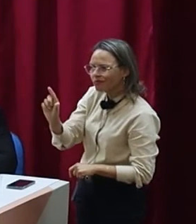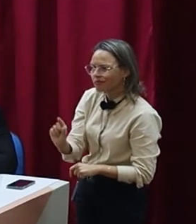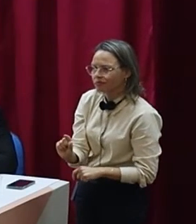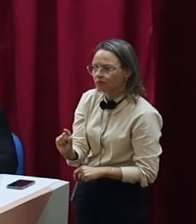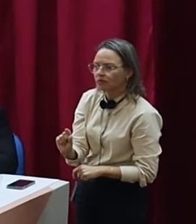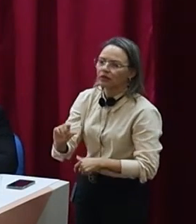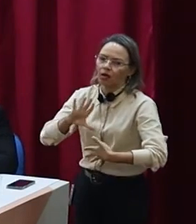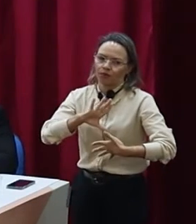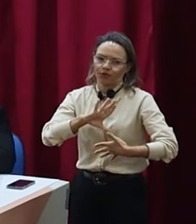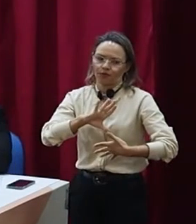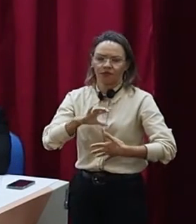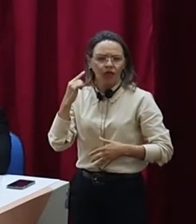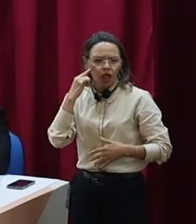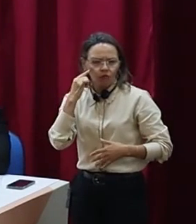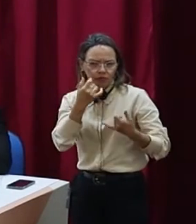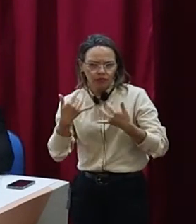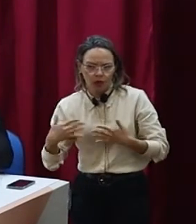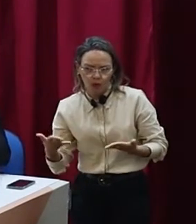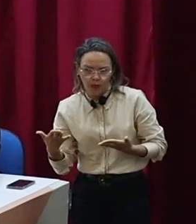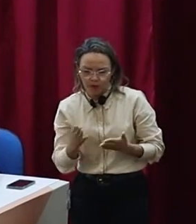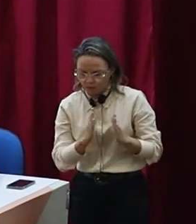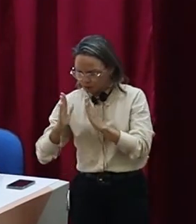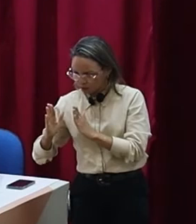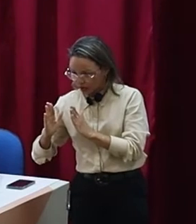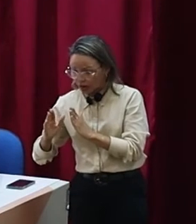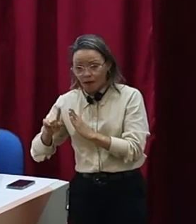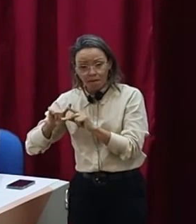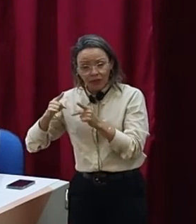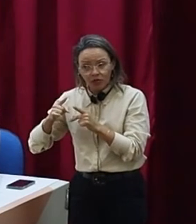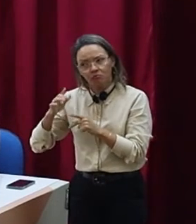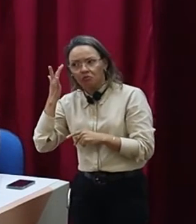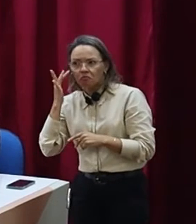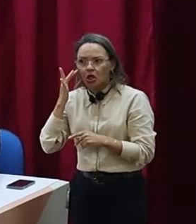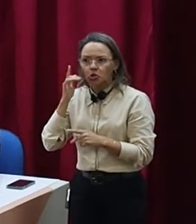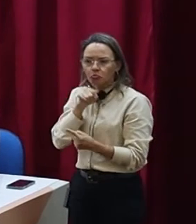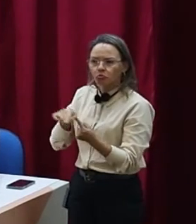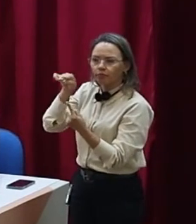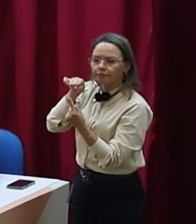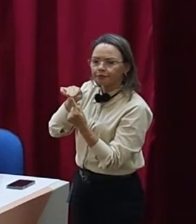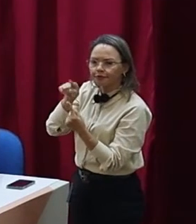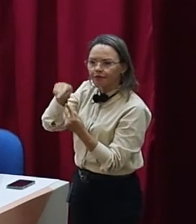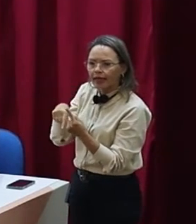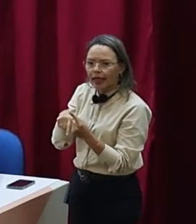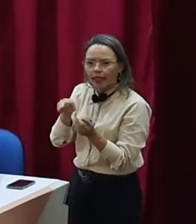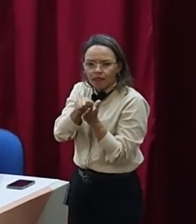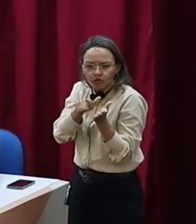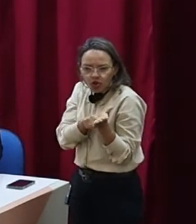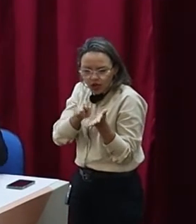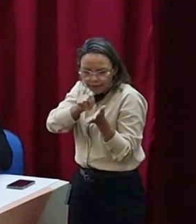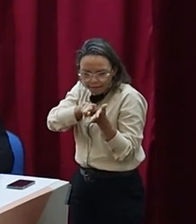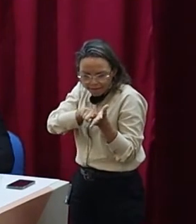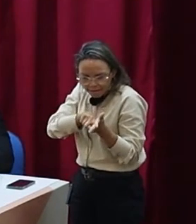a segunda parte do que eu penso sobre isso. Talvez o grande objetivo da nossa agenda de pesquisa aqui